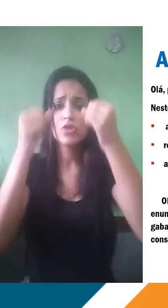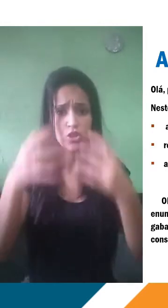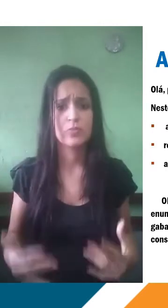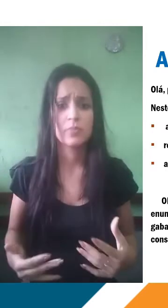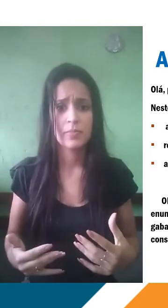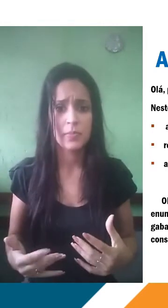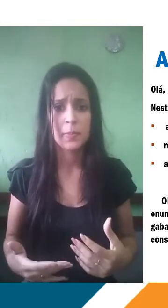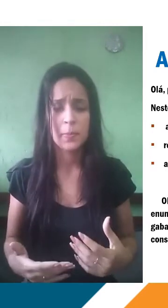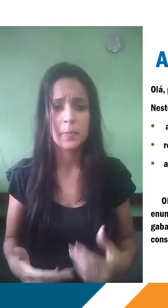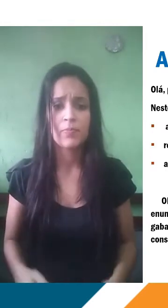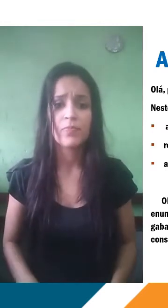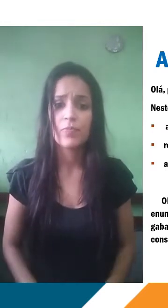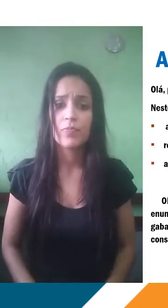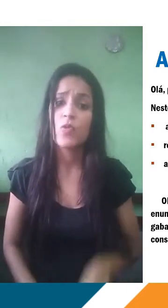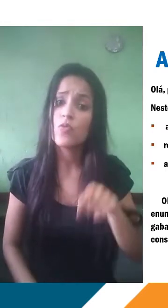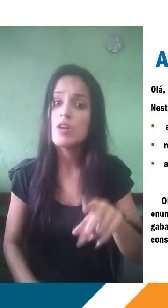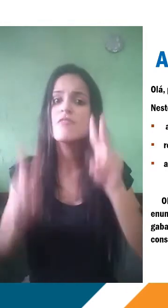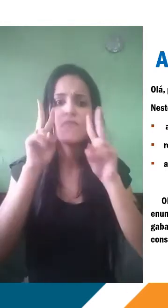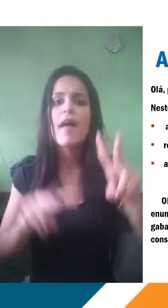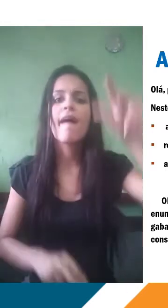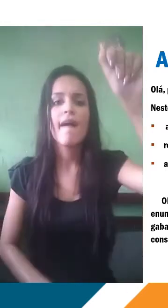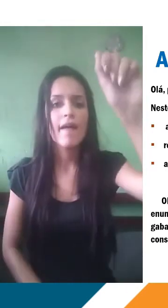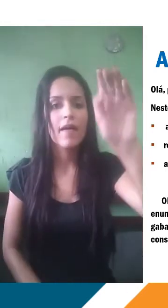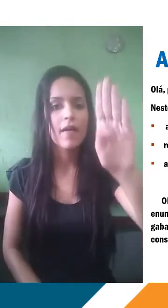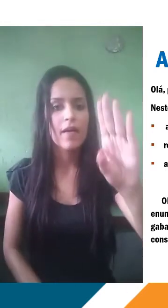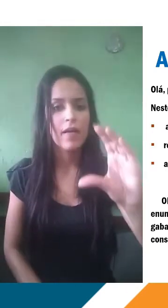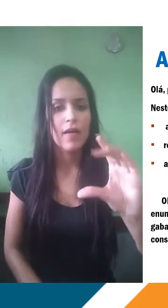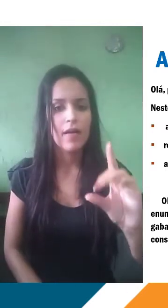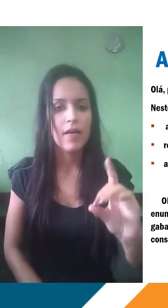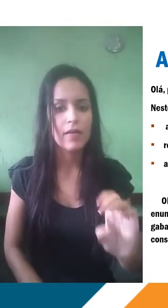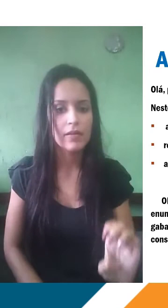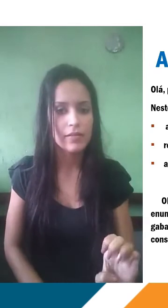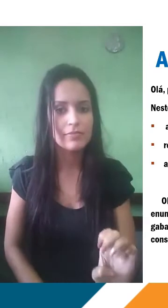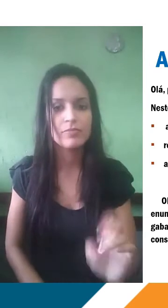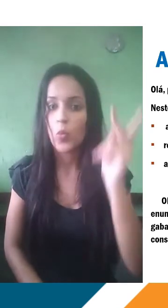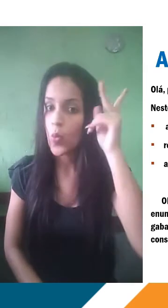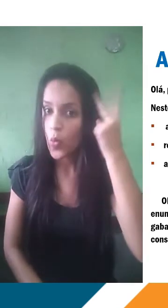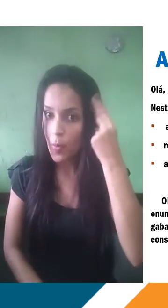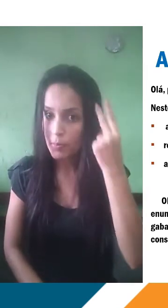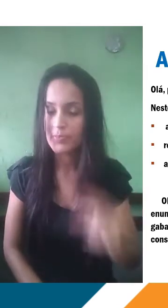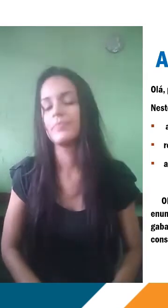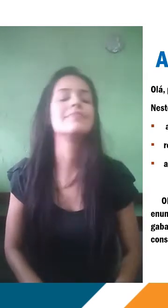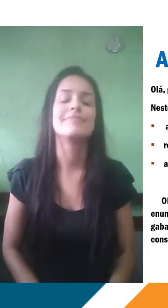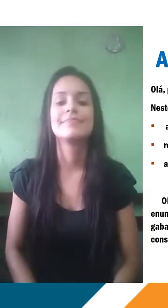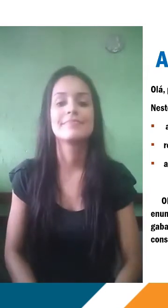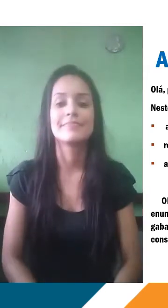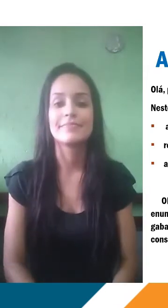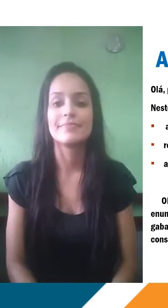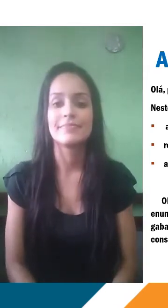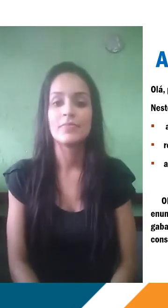sobre o gabarito comentado, você continuará observando o slide da questão, texto e enunciados da questão e das alternativas de